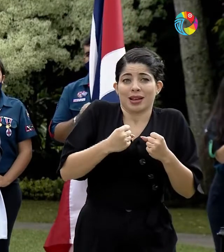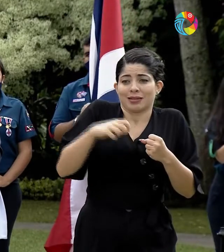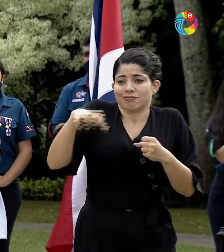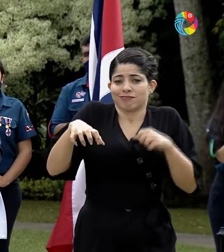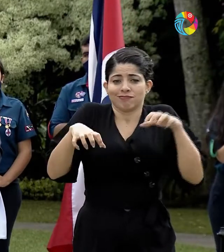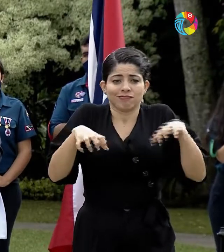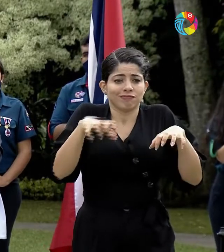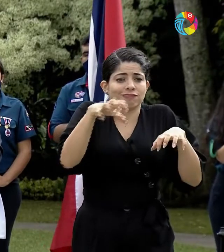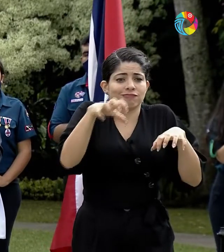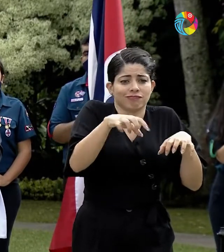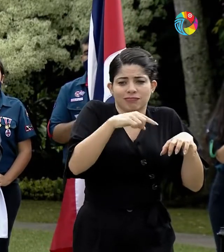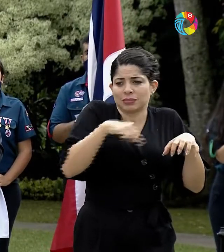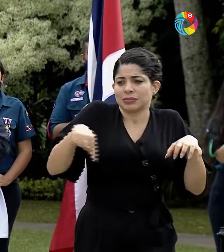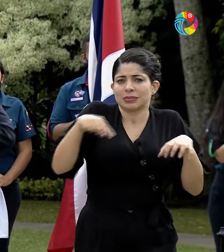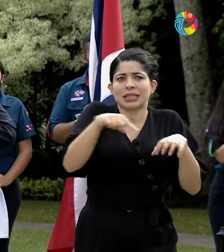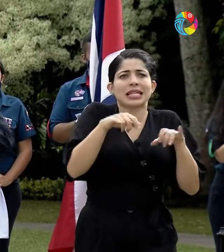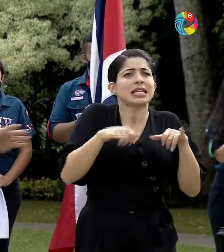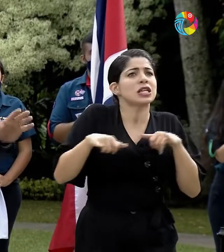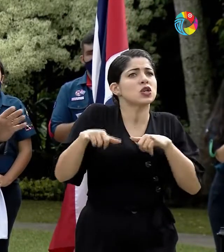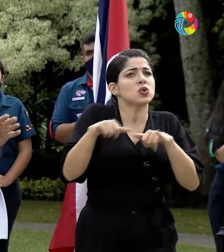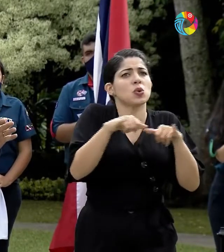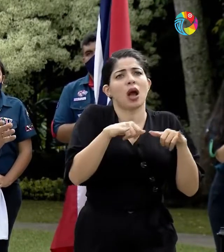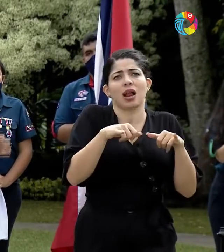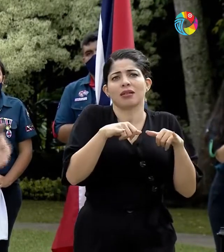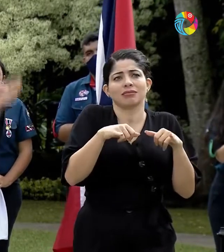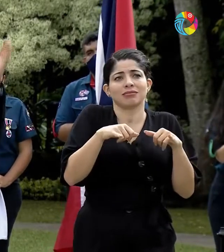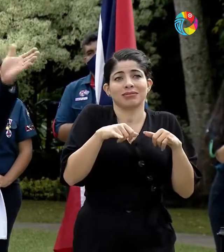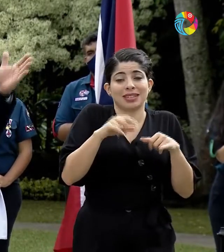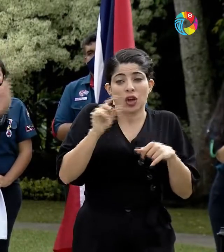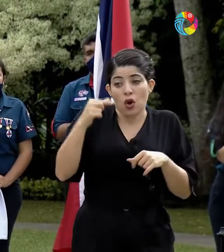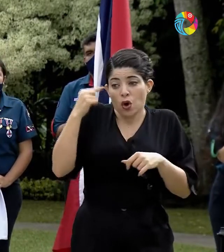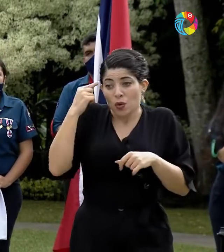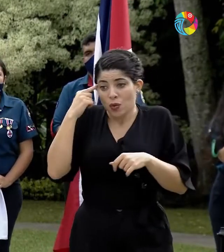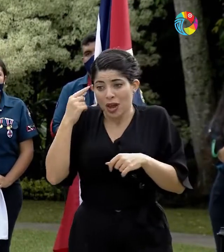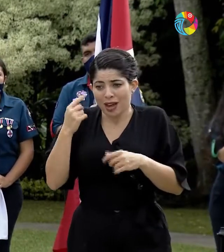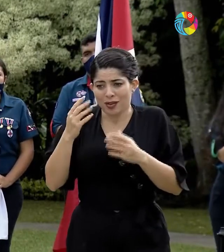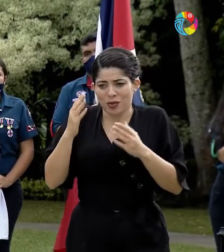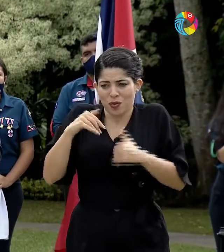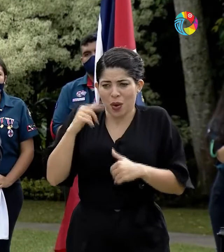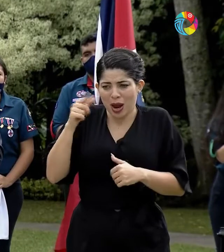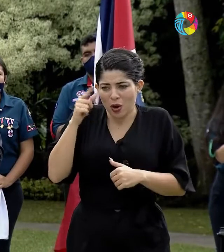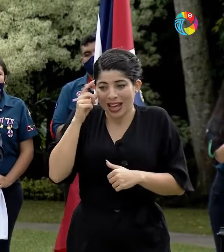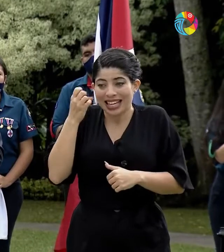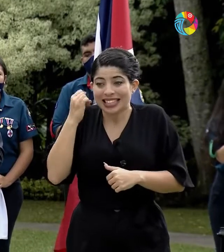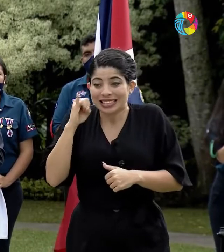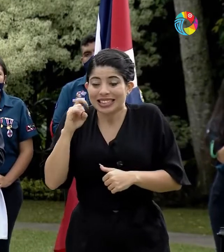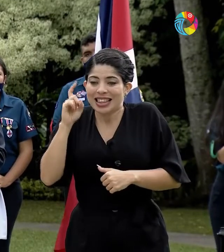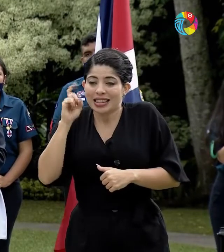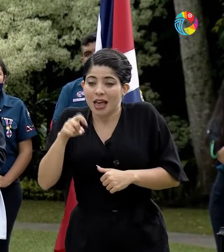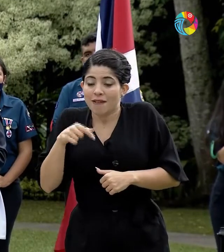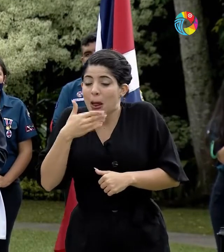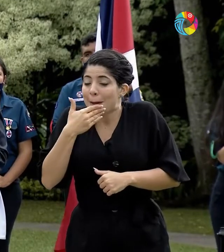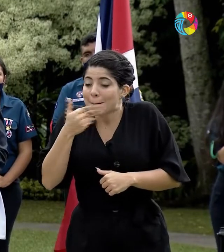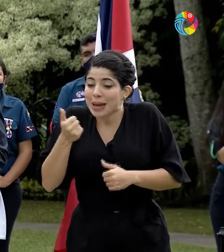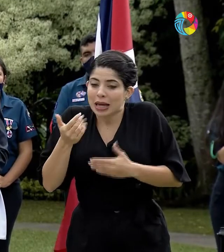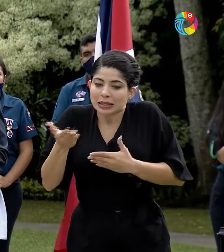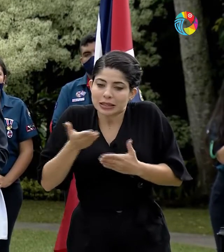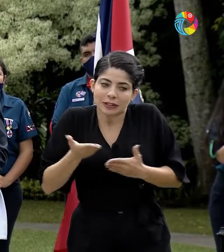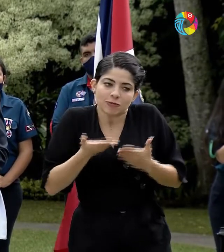igual. La administración no tiene ningún sentido si no le entrega a los costarricenses lo mejor que tiene que dar.